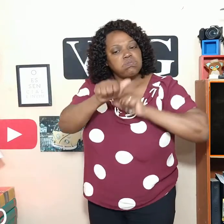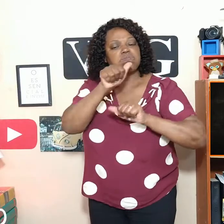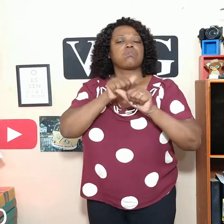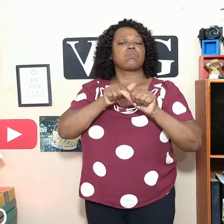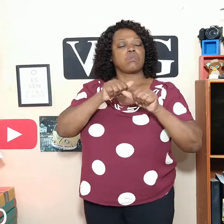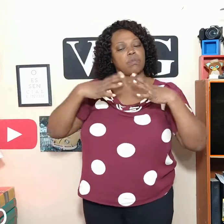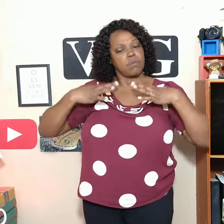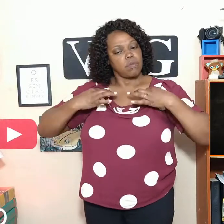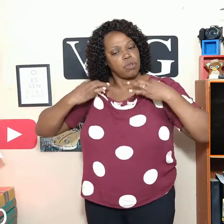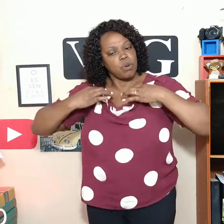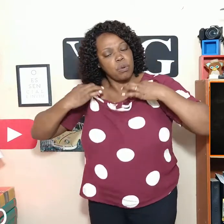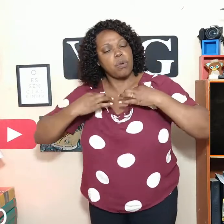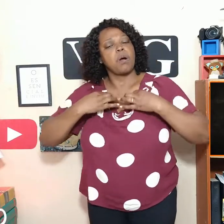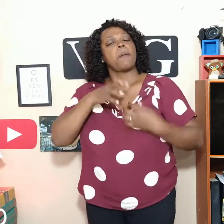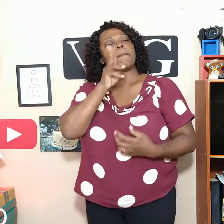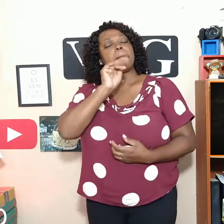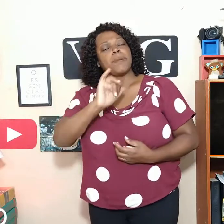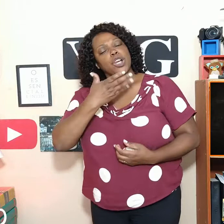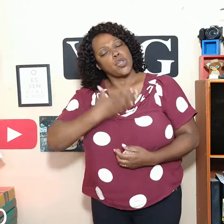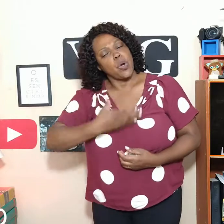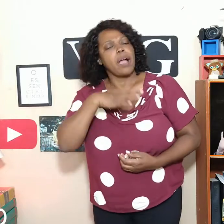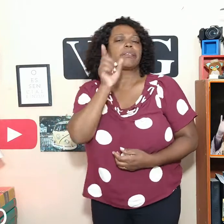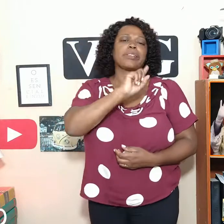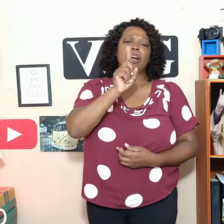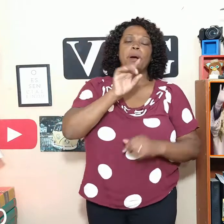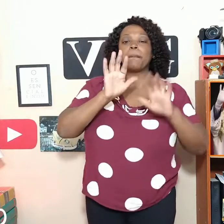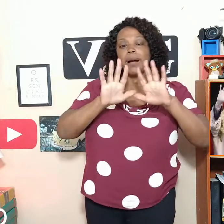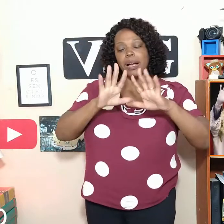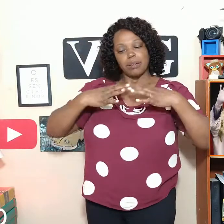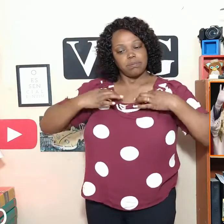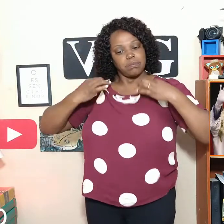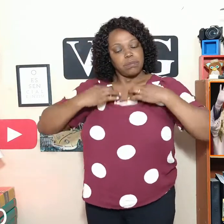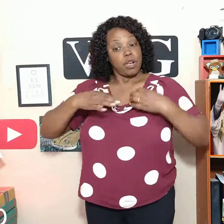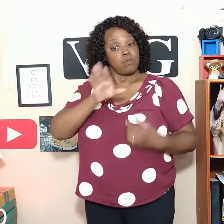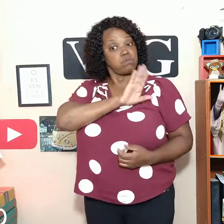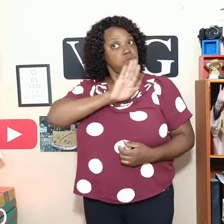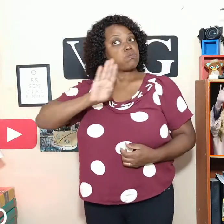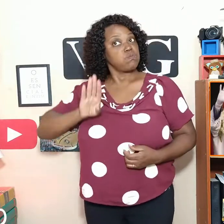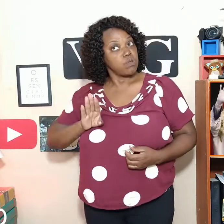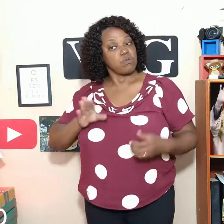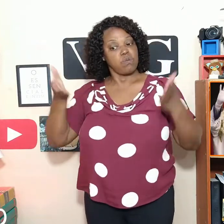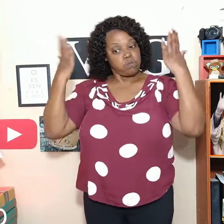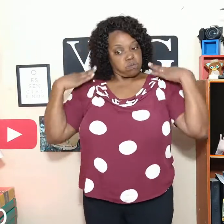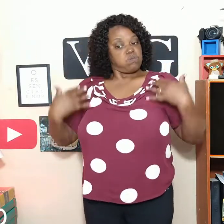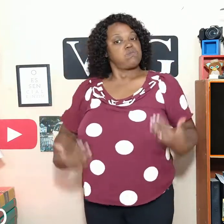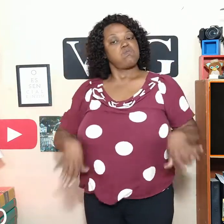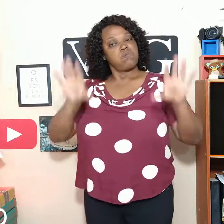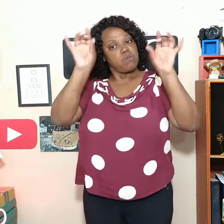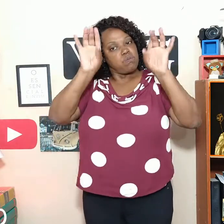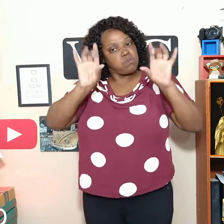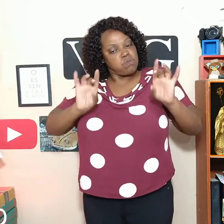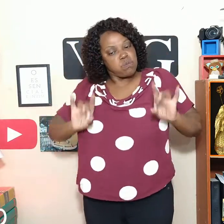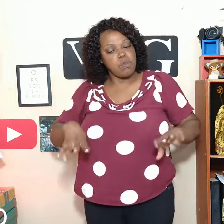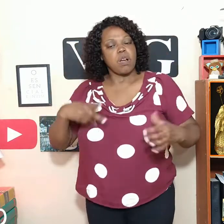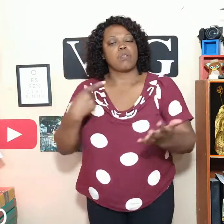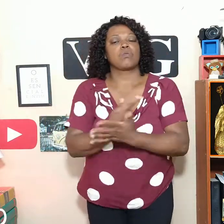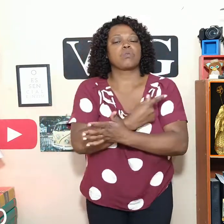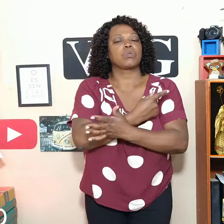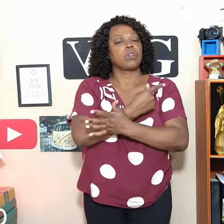celebrado ainda hoje, vestido não como o Papai Noel comum, mas ainda usando as vestes de bispo. Isso também acontece em outros lugares, com o Papai